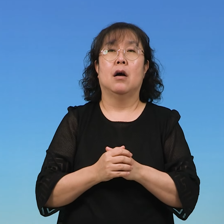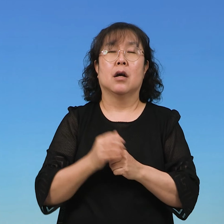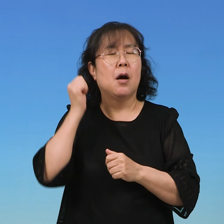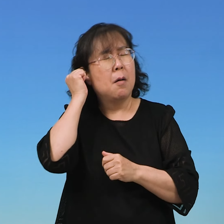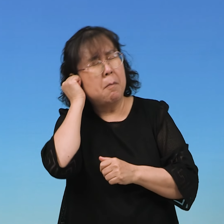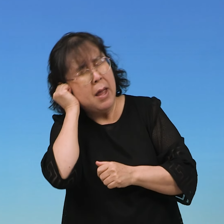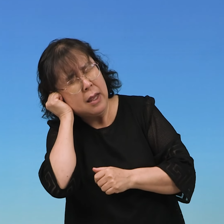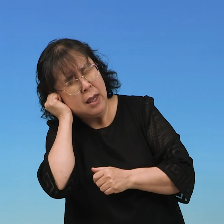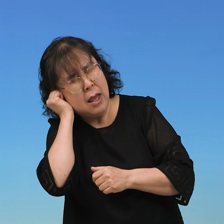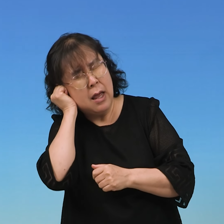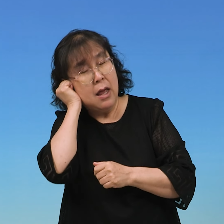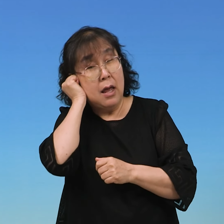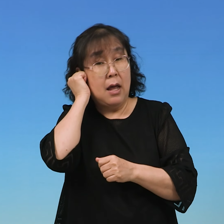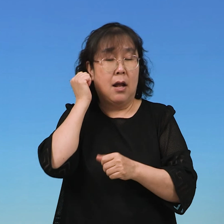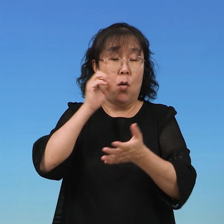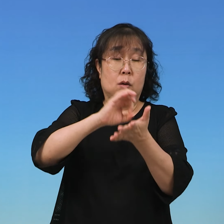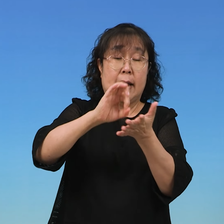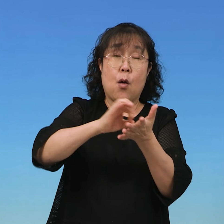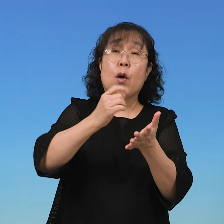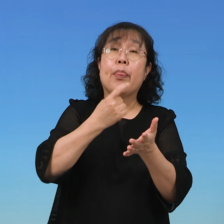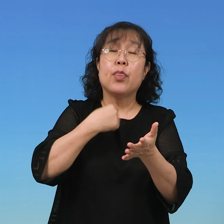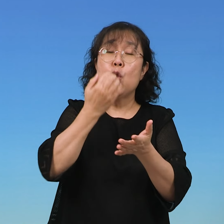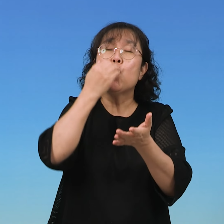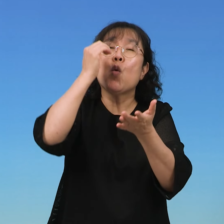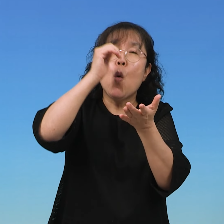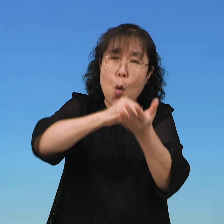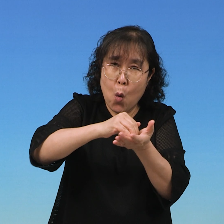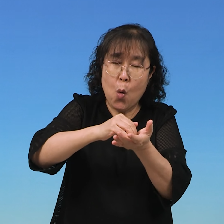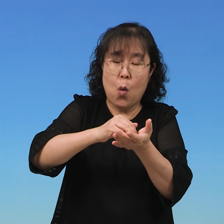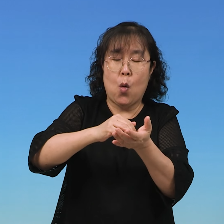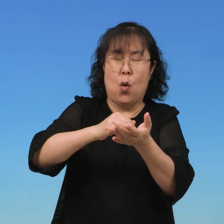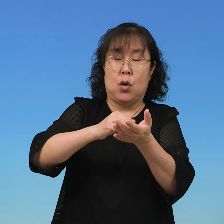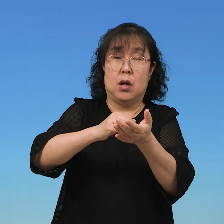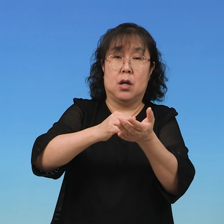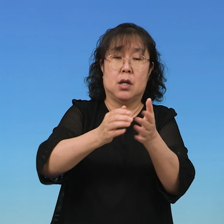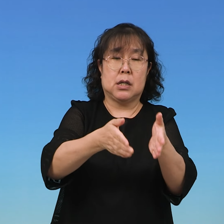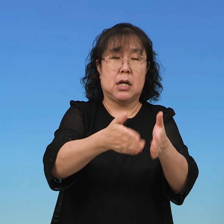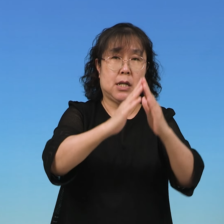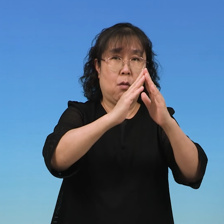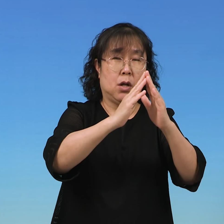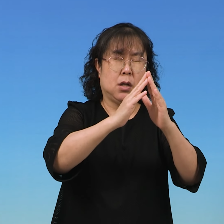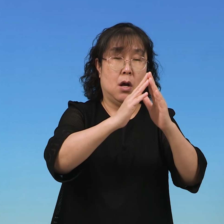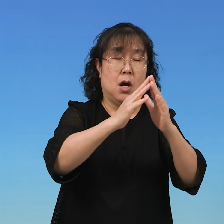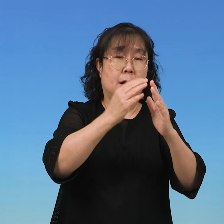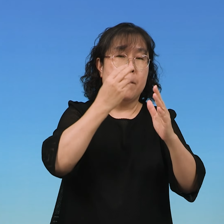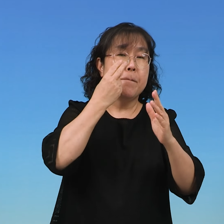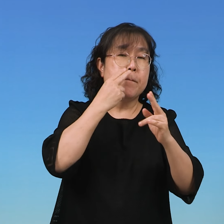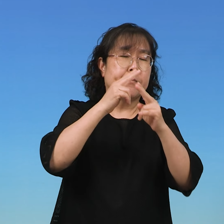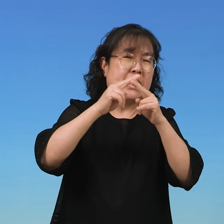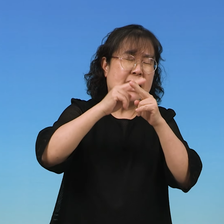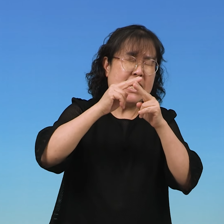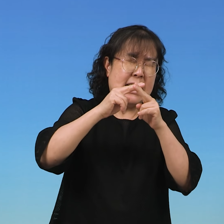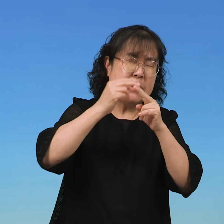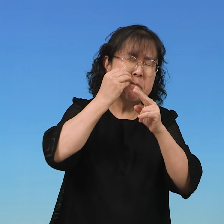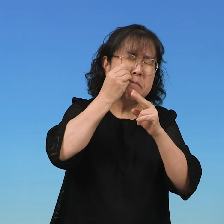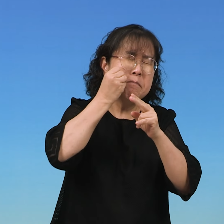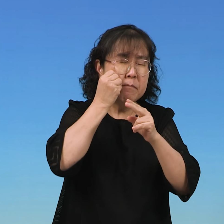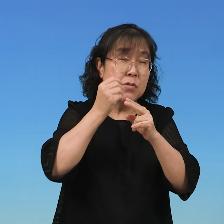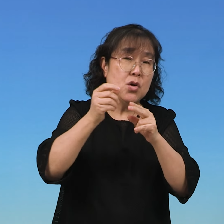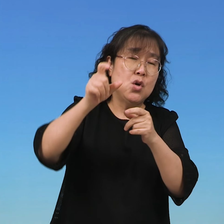일어나 베개로 삼았던 돌을 가져다가 기둥으로 세우고 그 위에 기름을 붓고, 여기 지금 아침에 일찍 일어나 저는